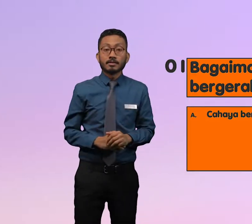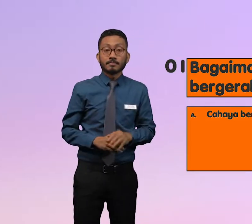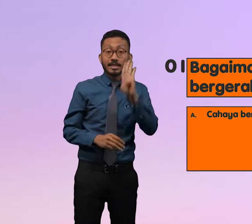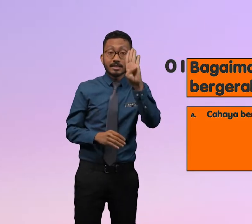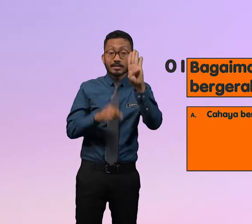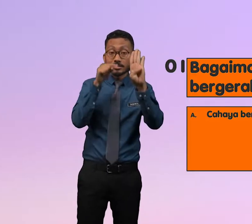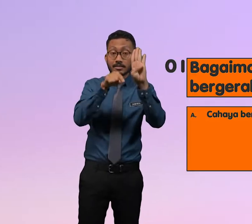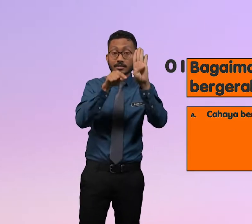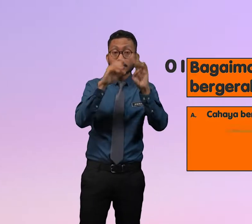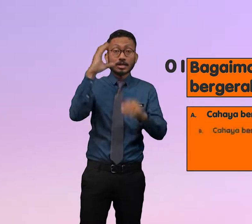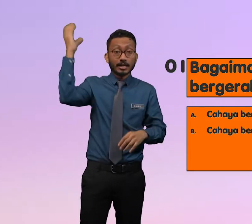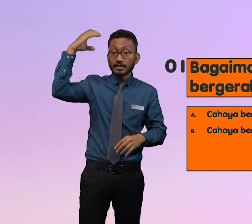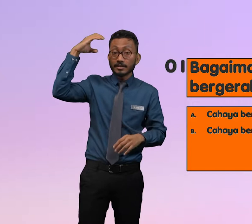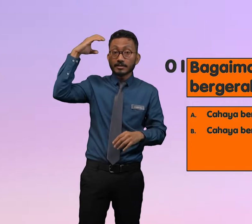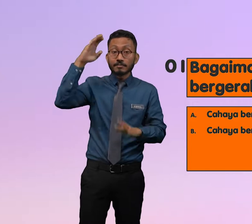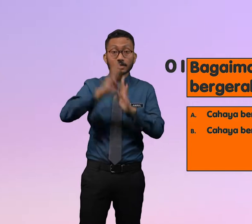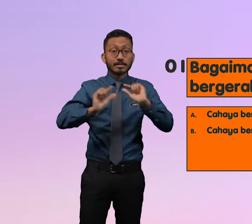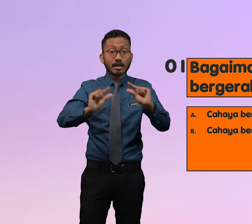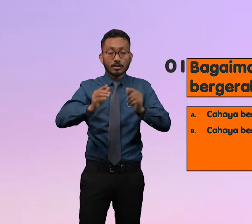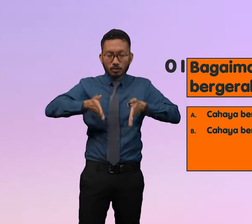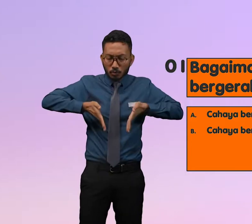B. Cahaya bergerak lurus.